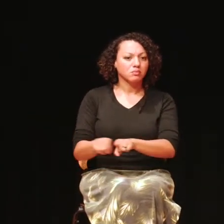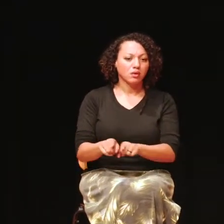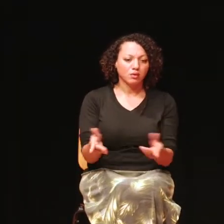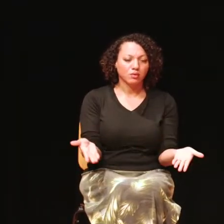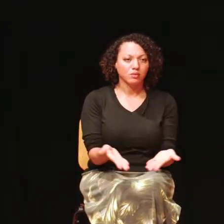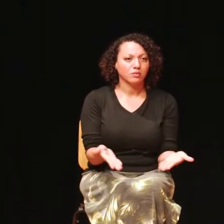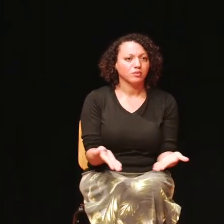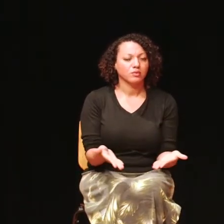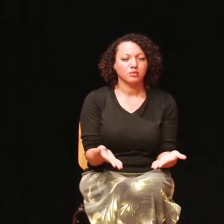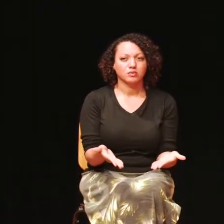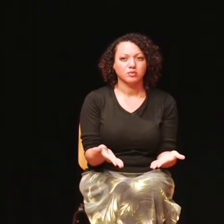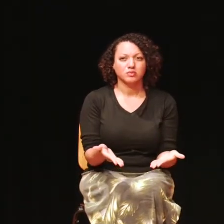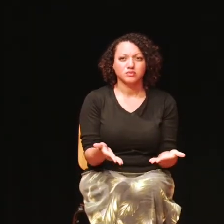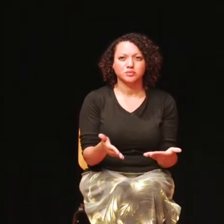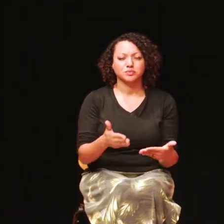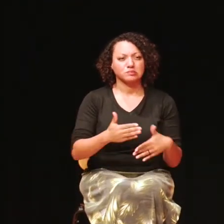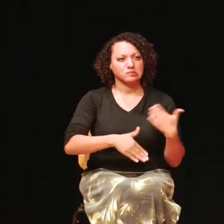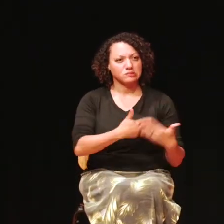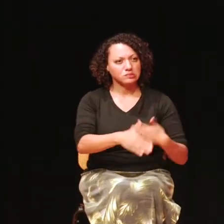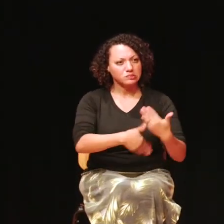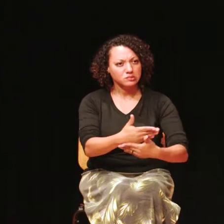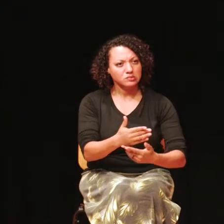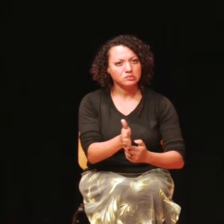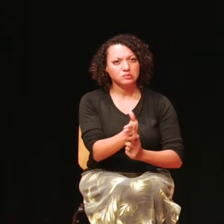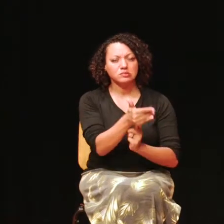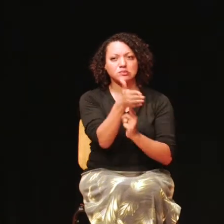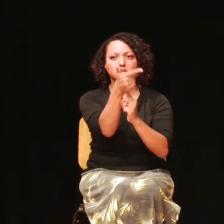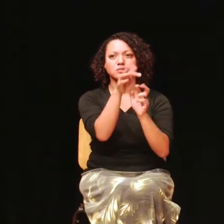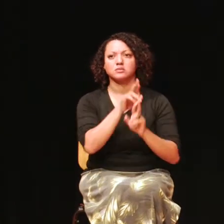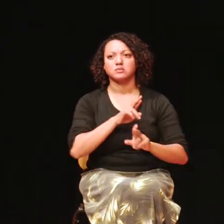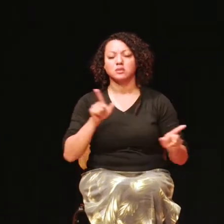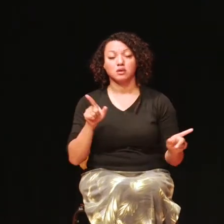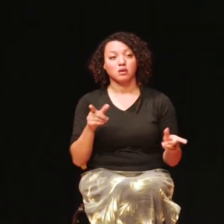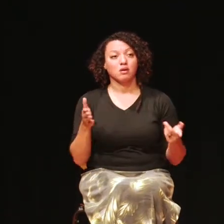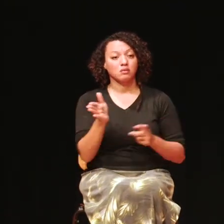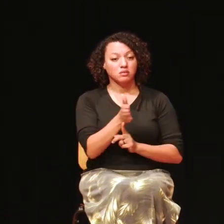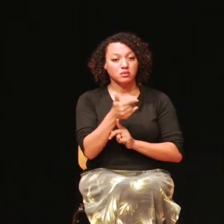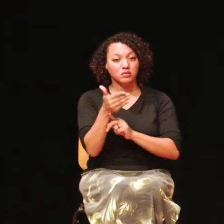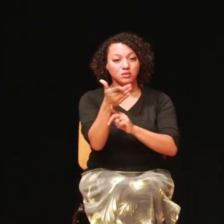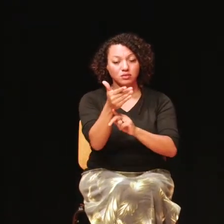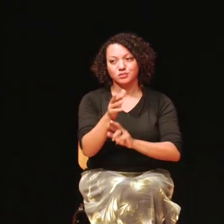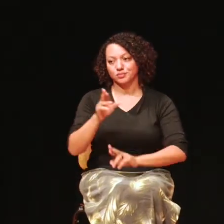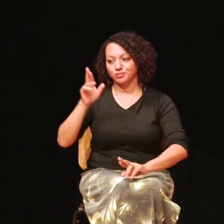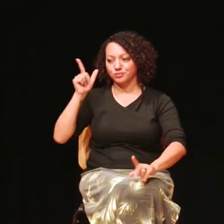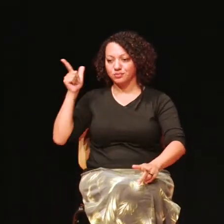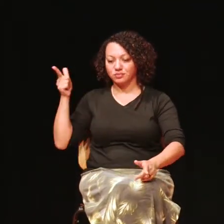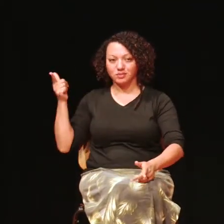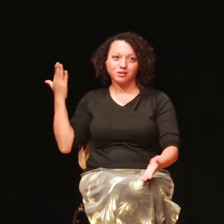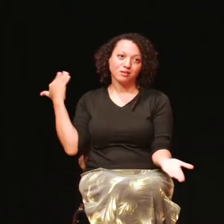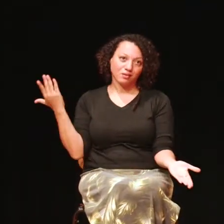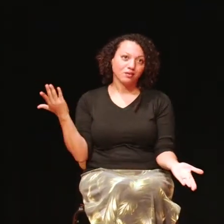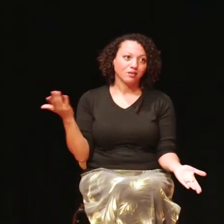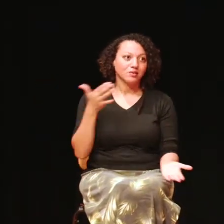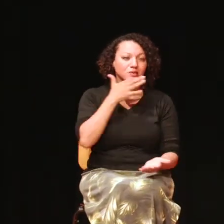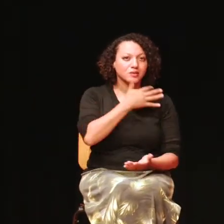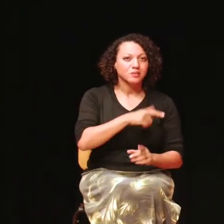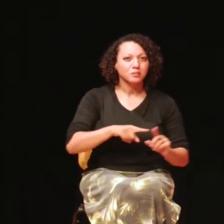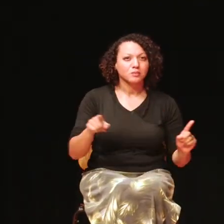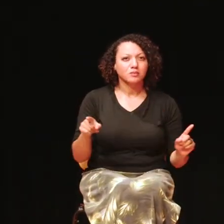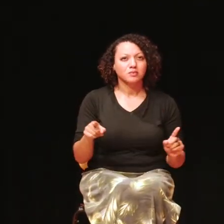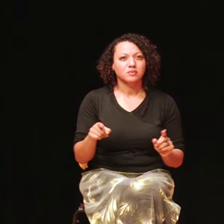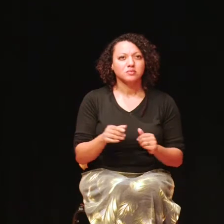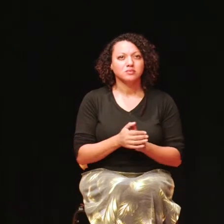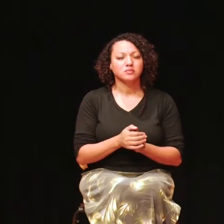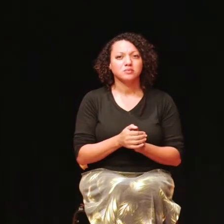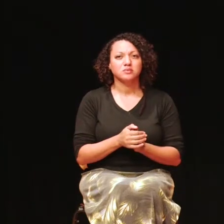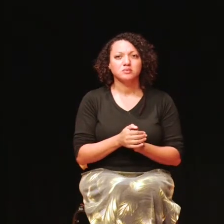hoje repropomos com outras tecnologias. A tecnologia faz toda a diferença, naturalmente, mas isso